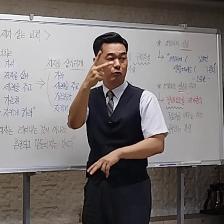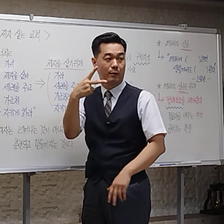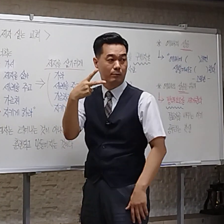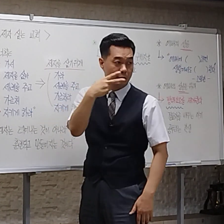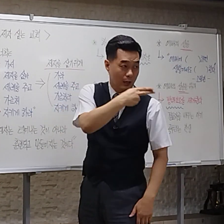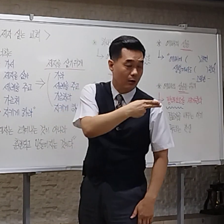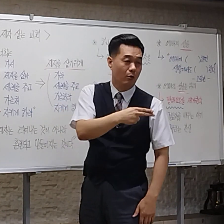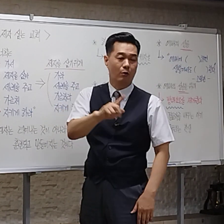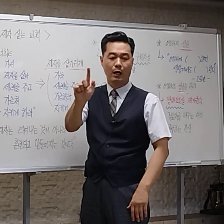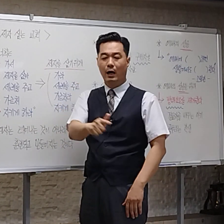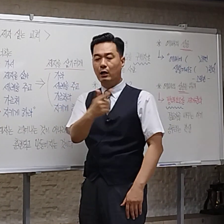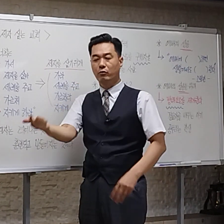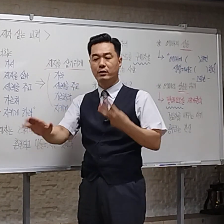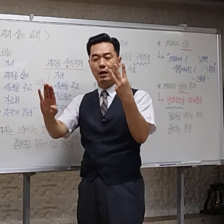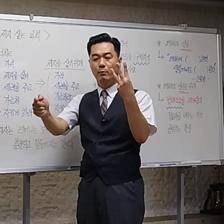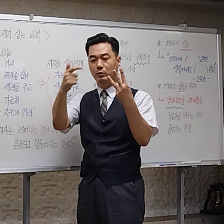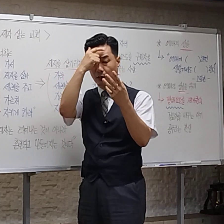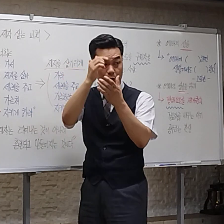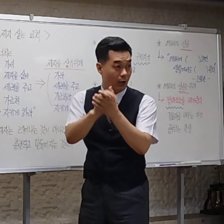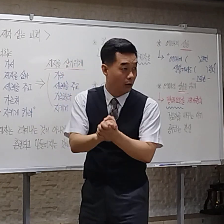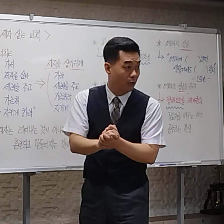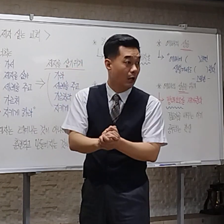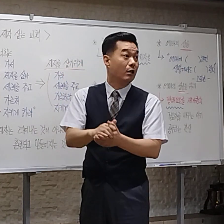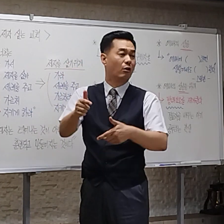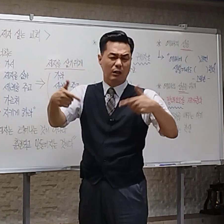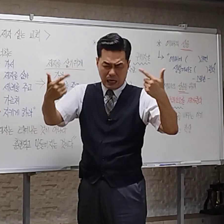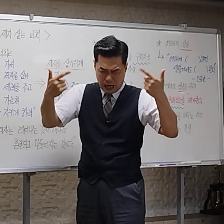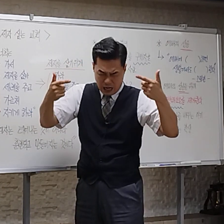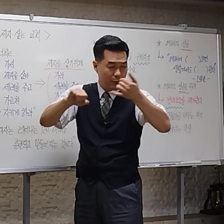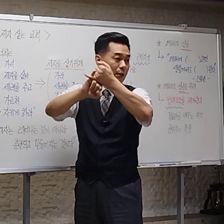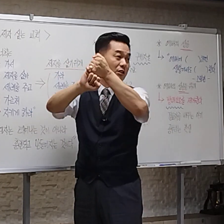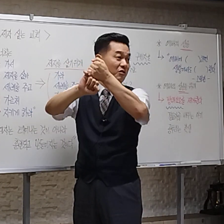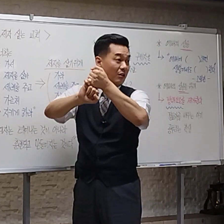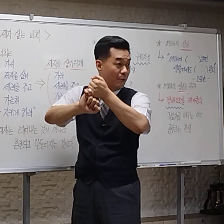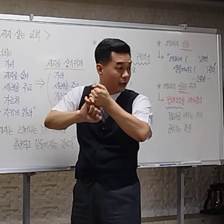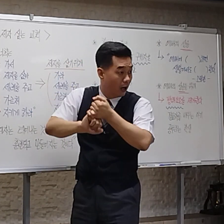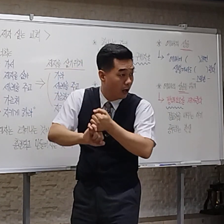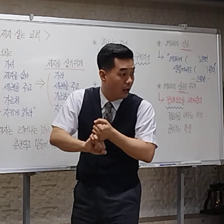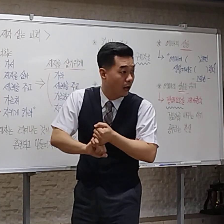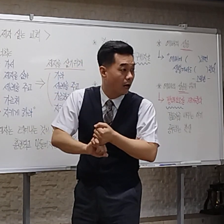2번 금식하고 하루에 3번 기도하고 그거를 날마다 지켰어요. 날마다.